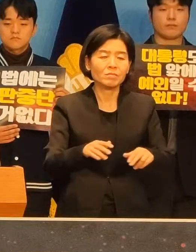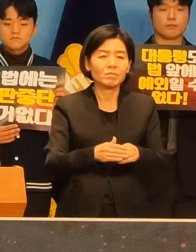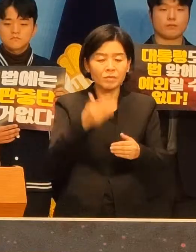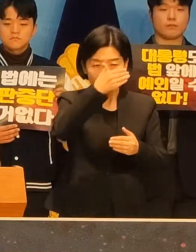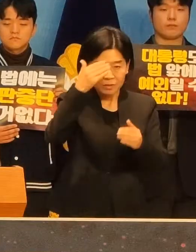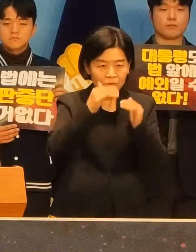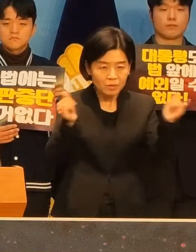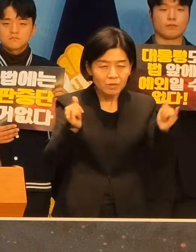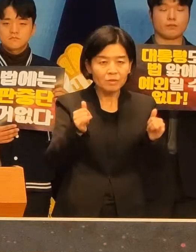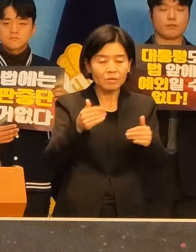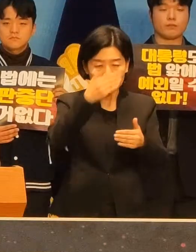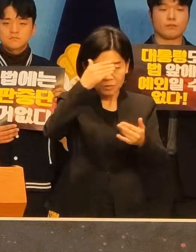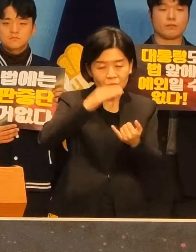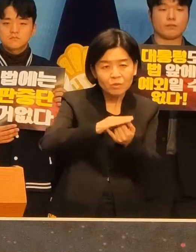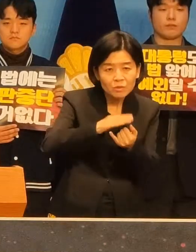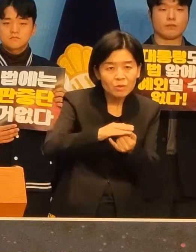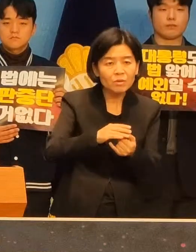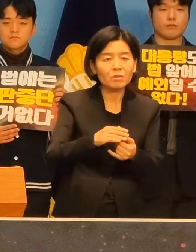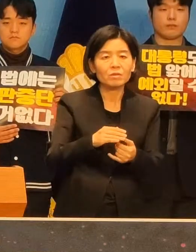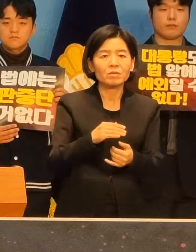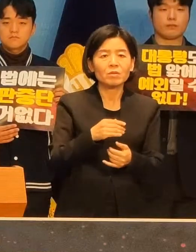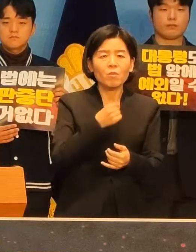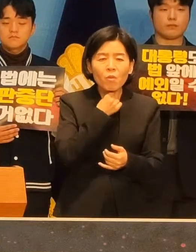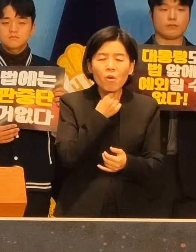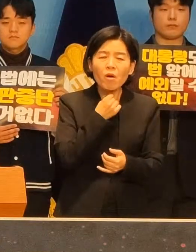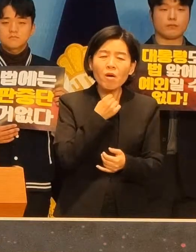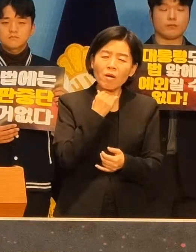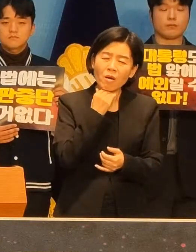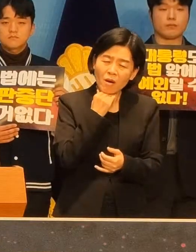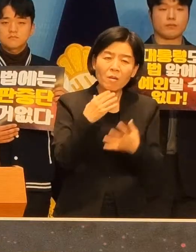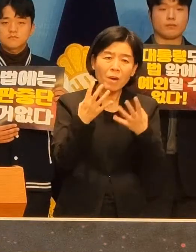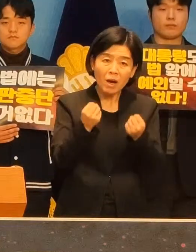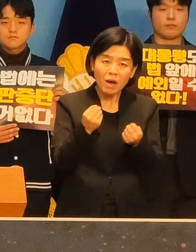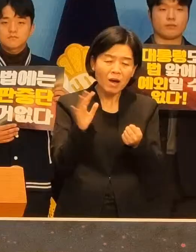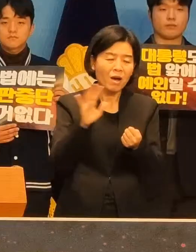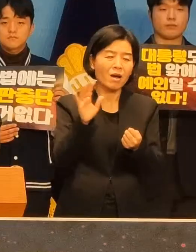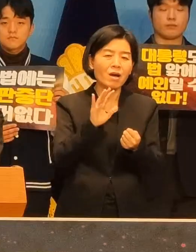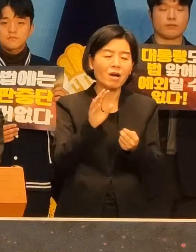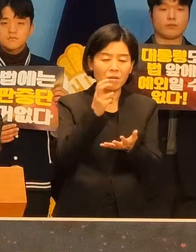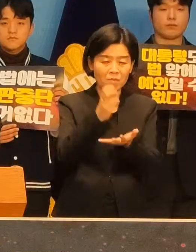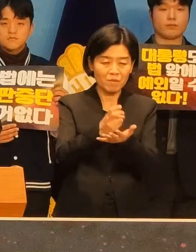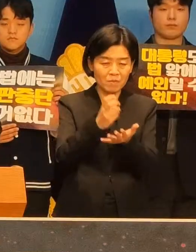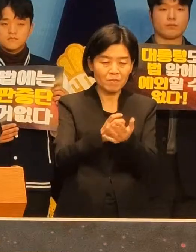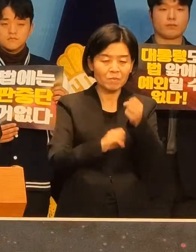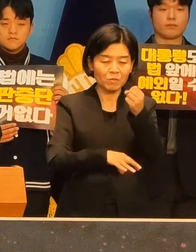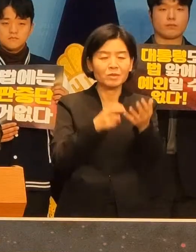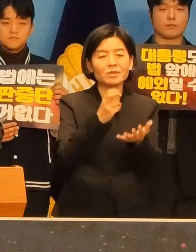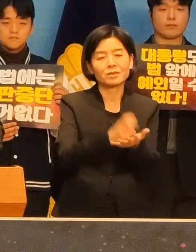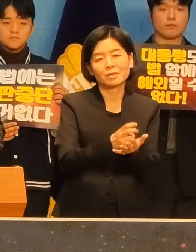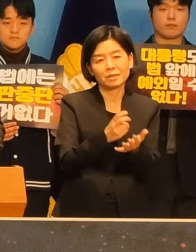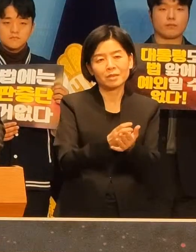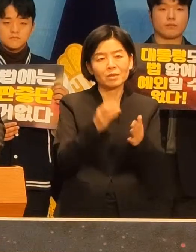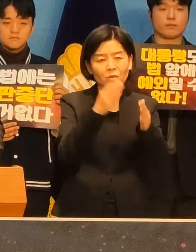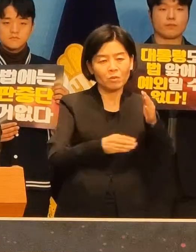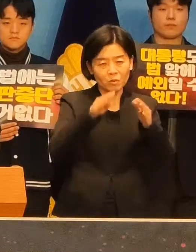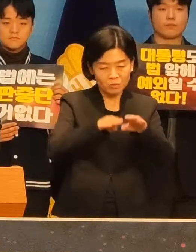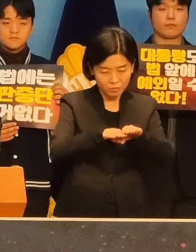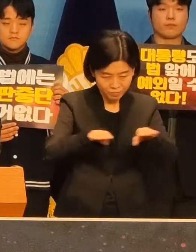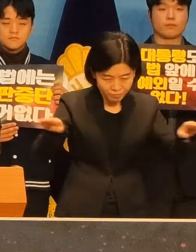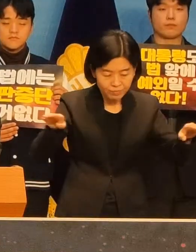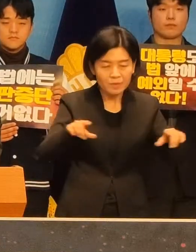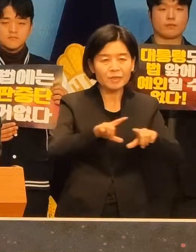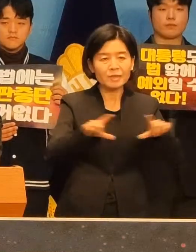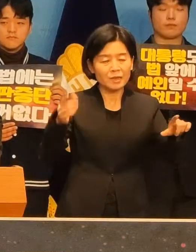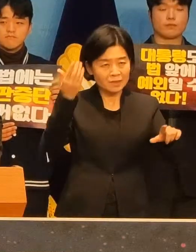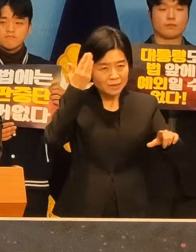청년 그리고 청소년들은 많은 것을 바라지도 않습니다. 법과 원칙과 공정과 상식이